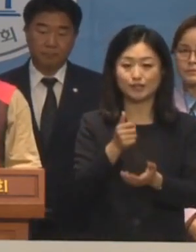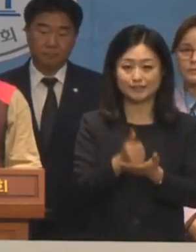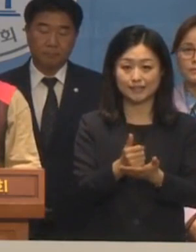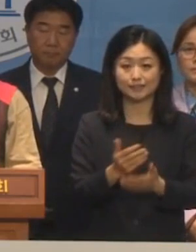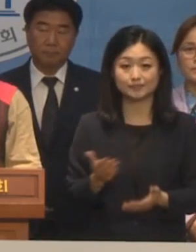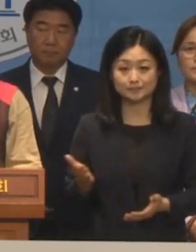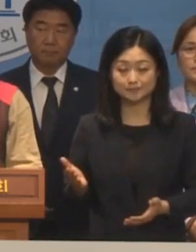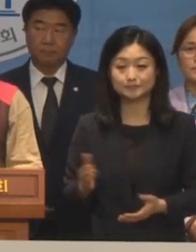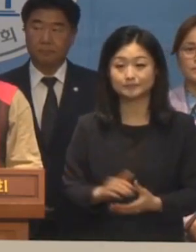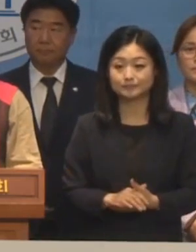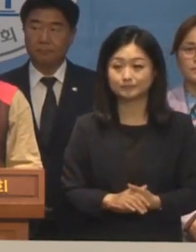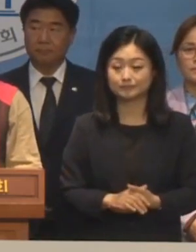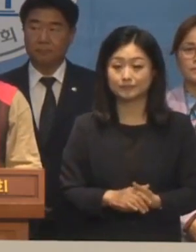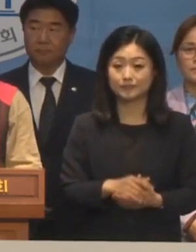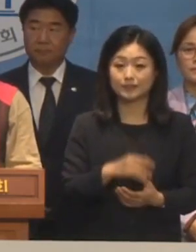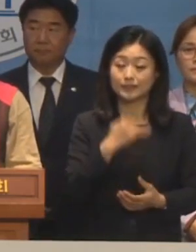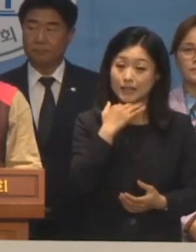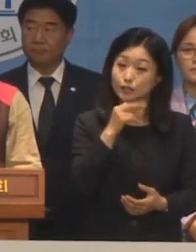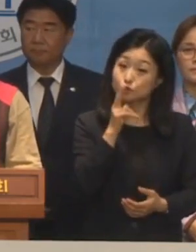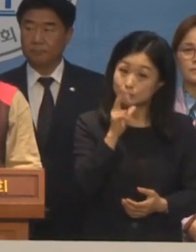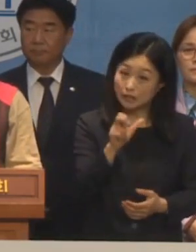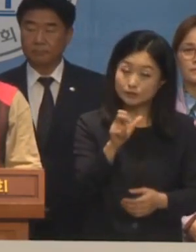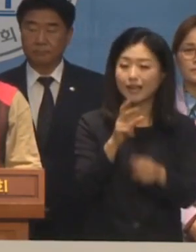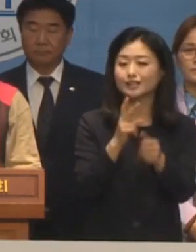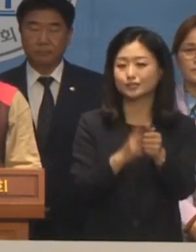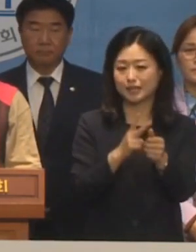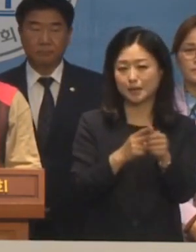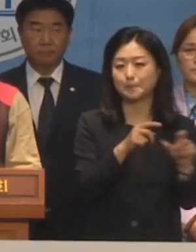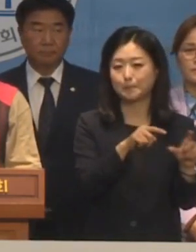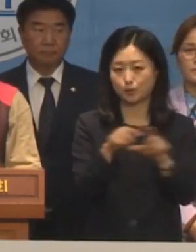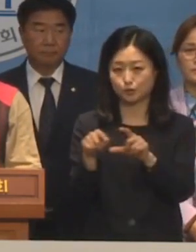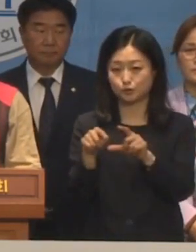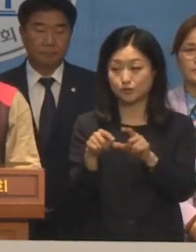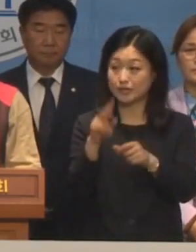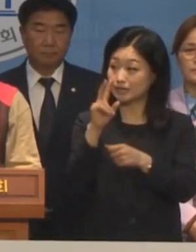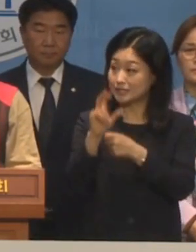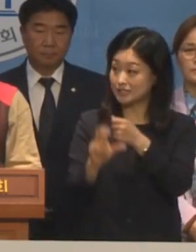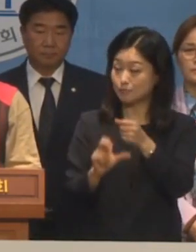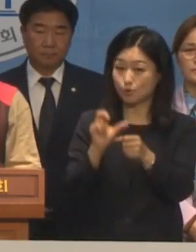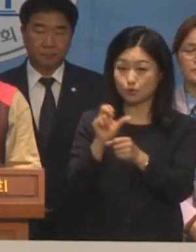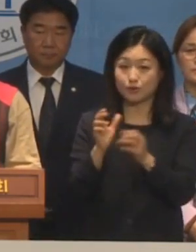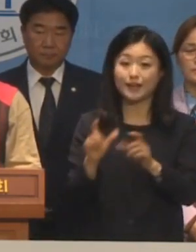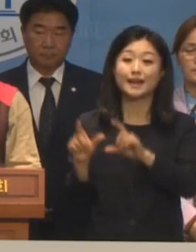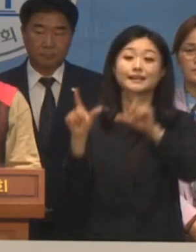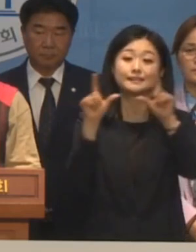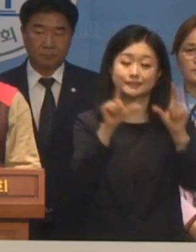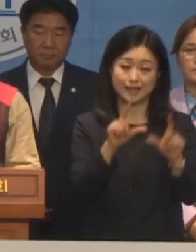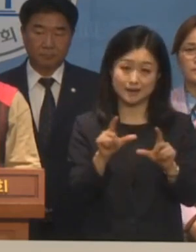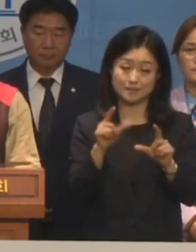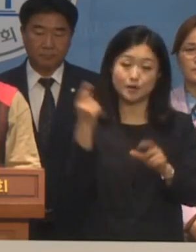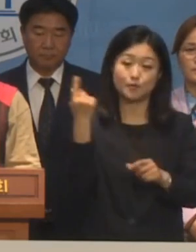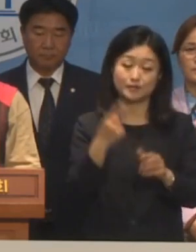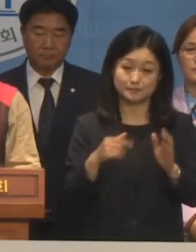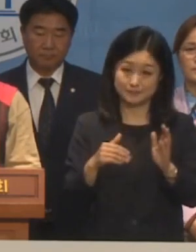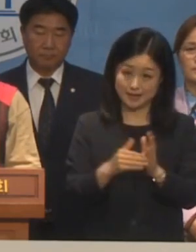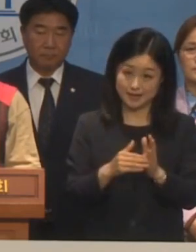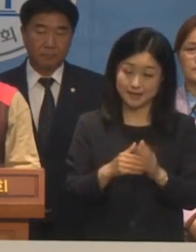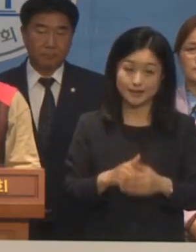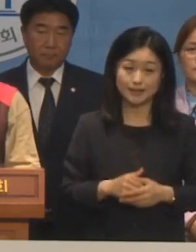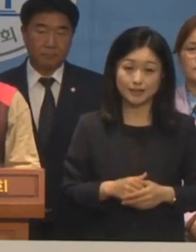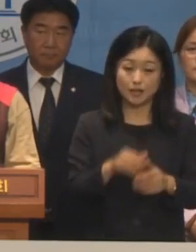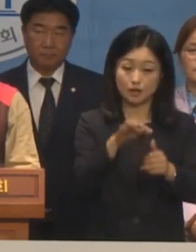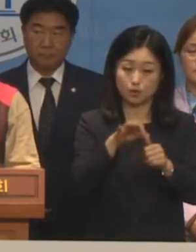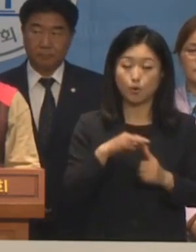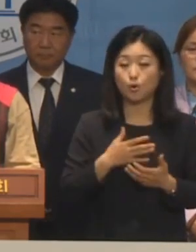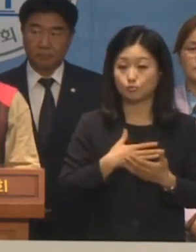학교 예술강사의 나이는 25살입니다. 예술강사 25년의 삶은 살얼음판의 연속이었습니다. 바로 고용